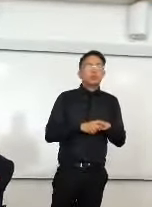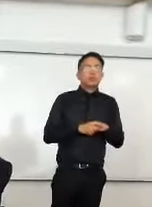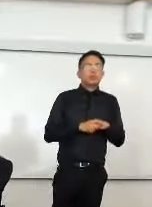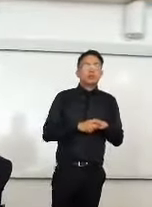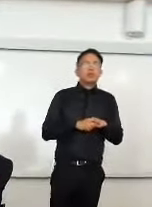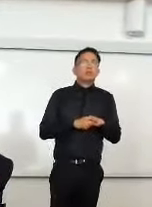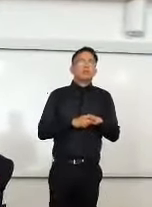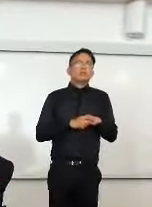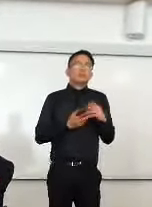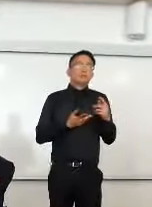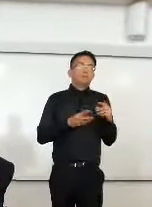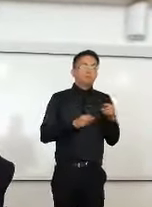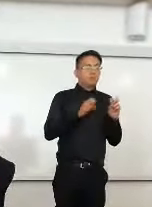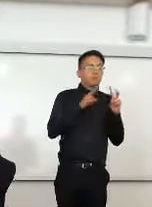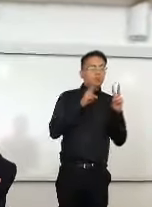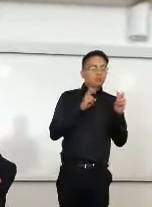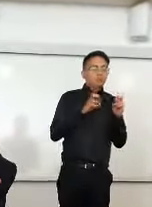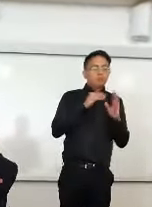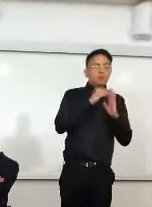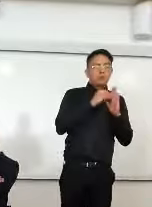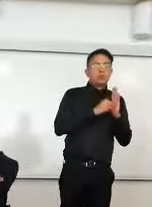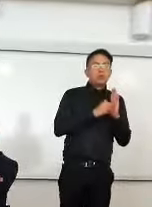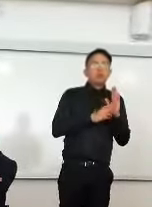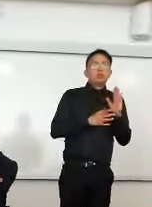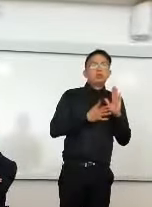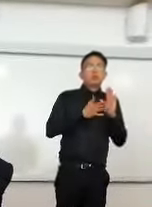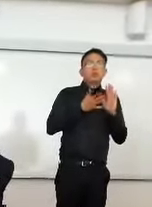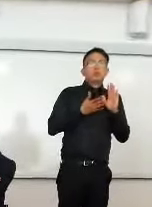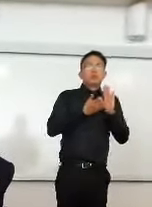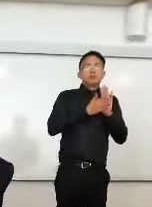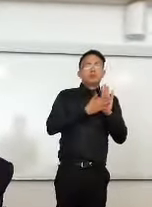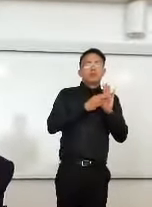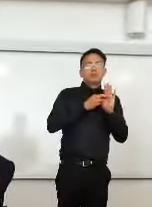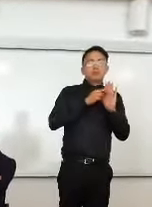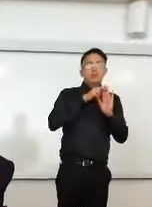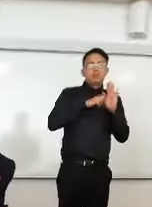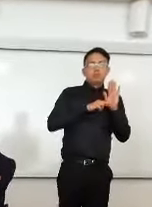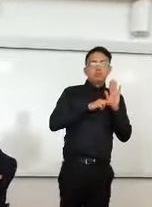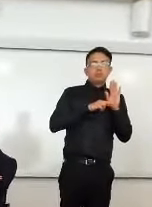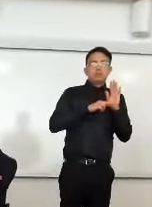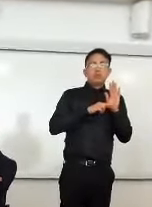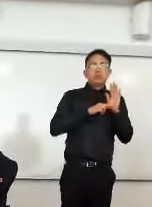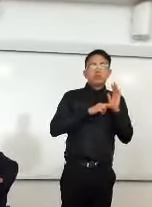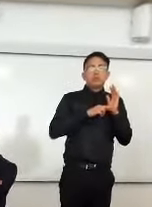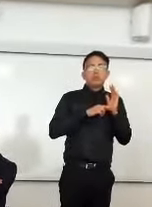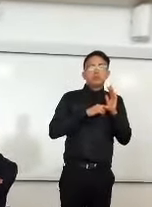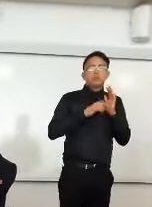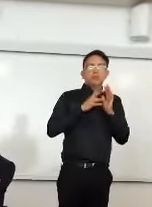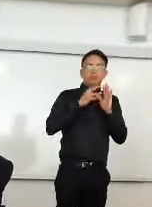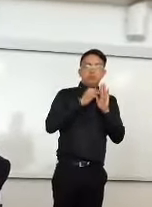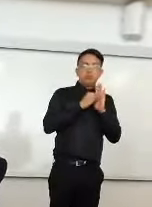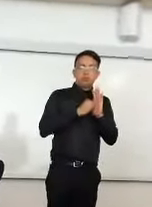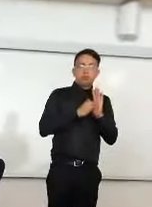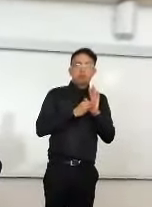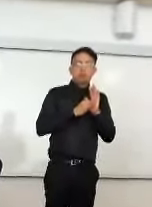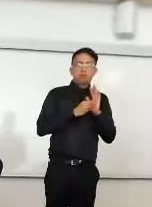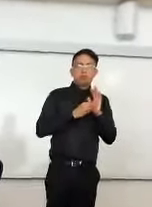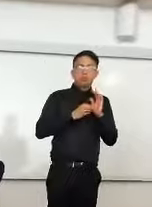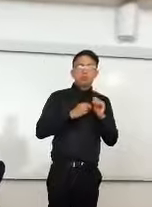cada uno tenía como unos temas dentro del cuerpo de la resolución que fueron establecidos previamente y